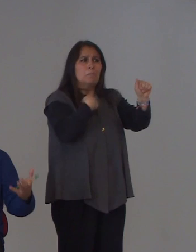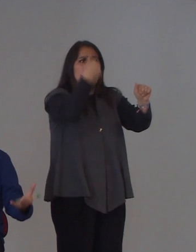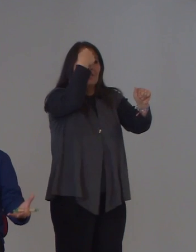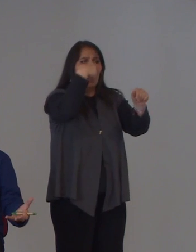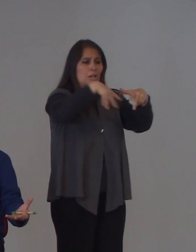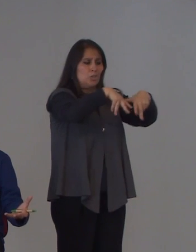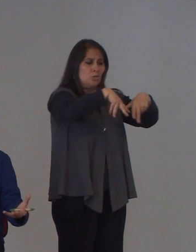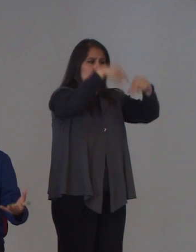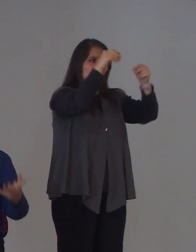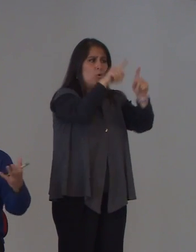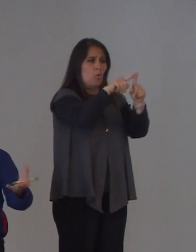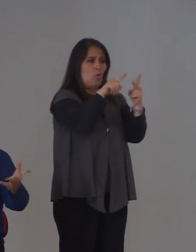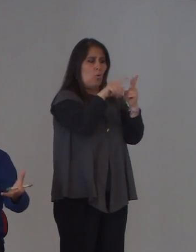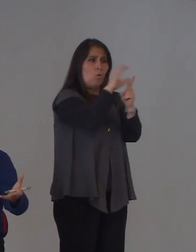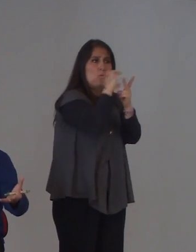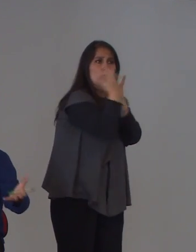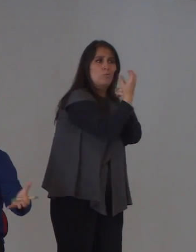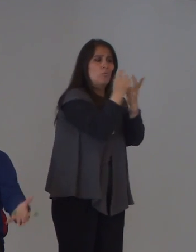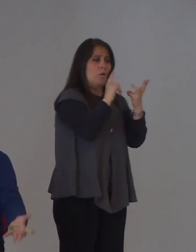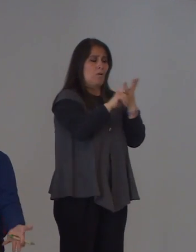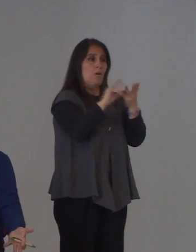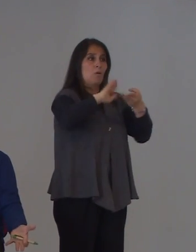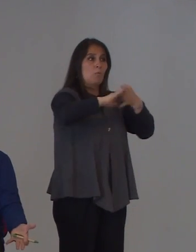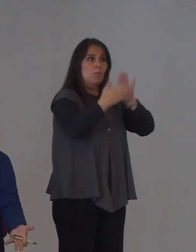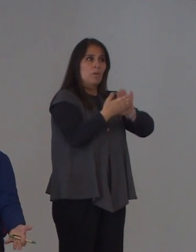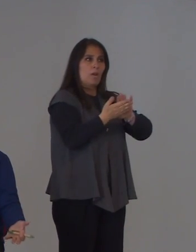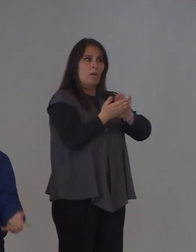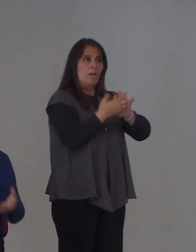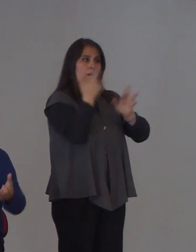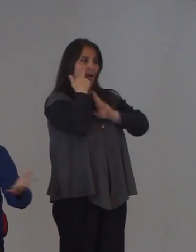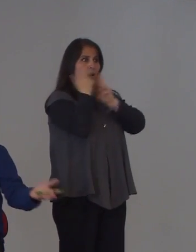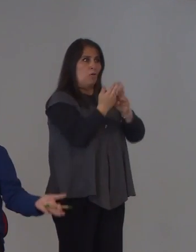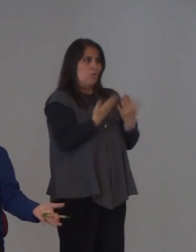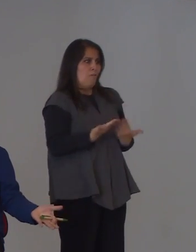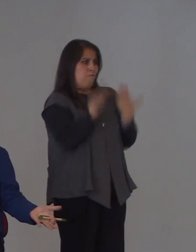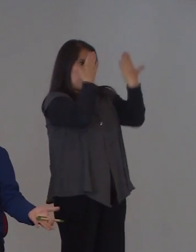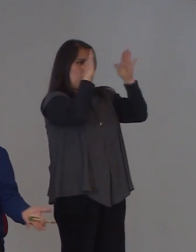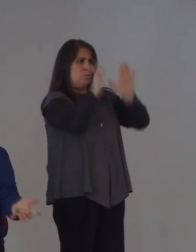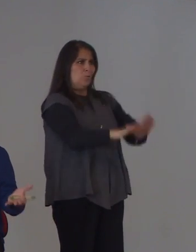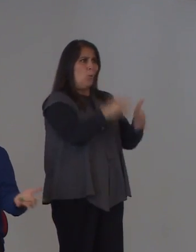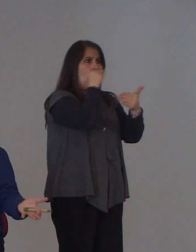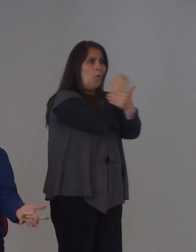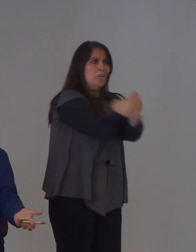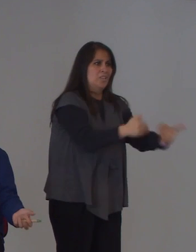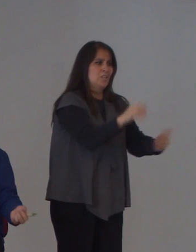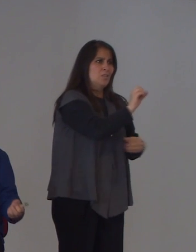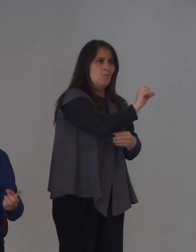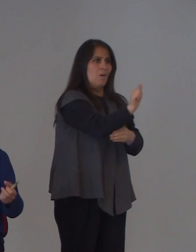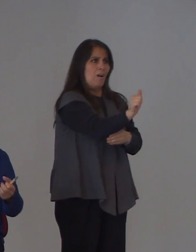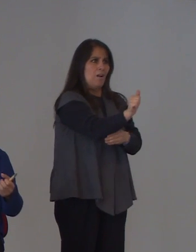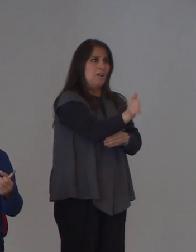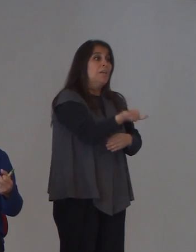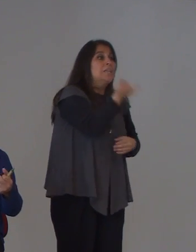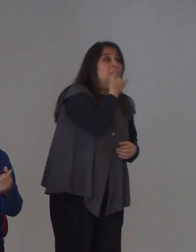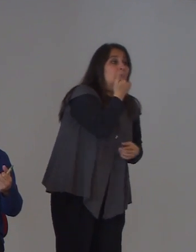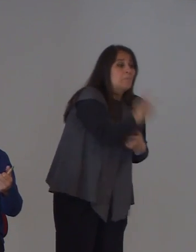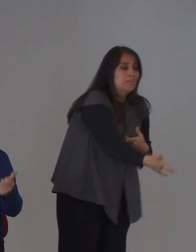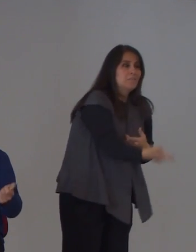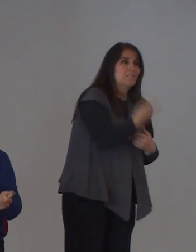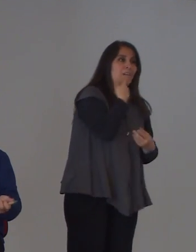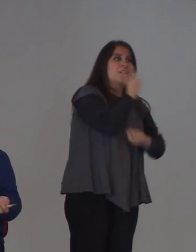cultura, una comunidad valora el hecho de ser niño. ¿Qué se supone que le pasa a un niño? ¿Qué hace un niño?